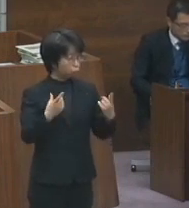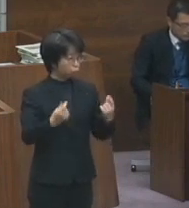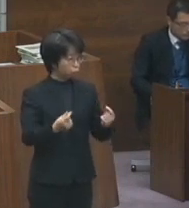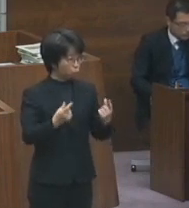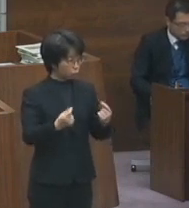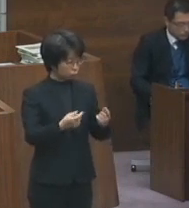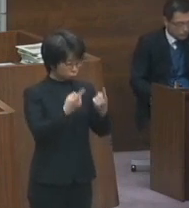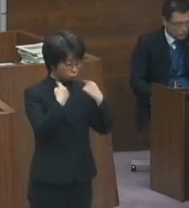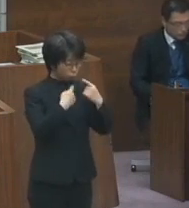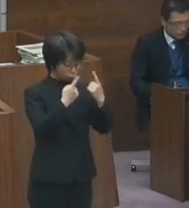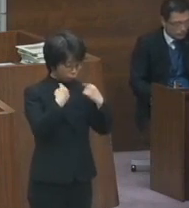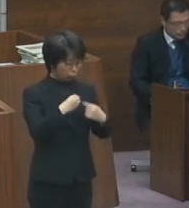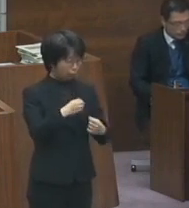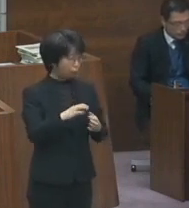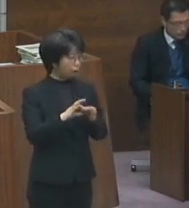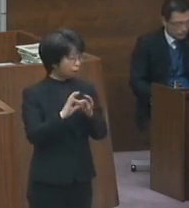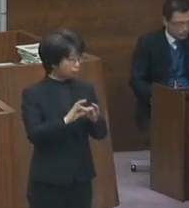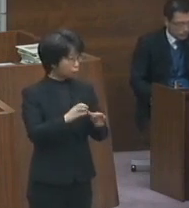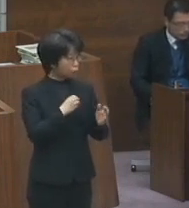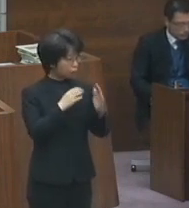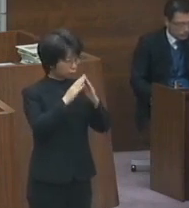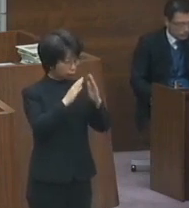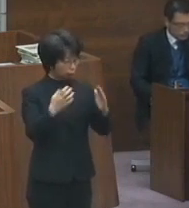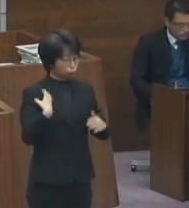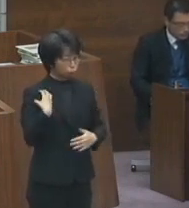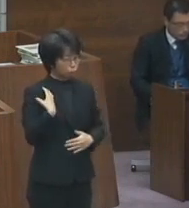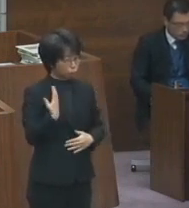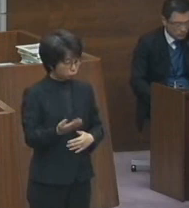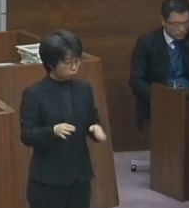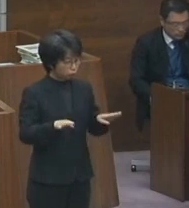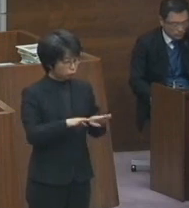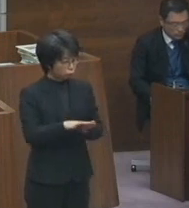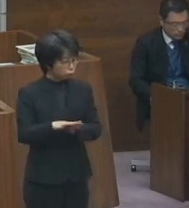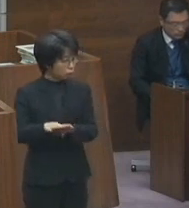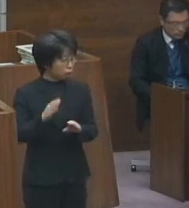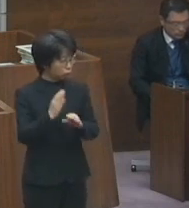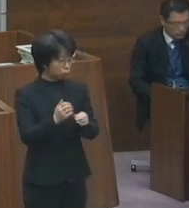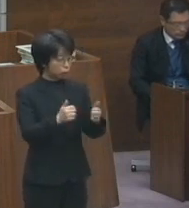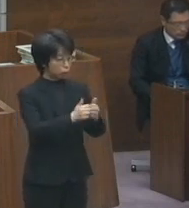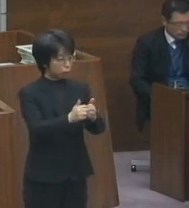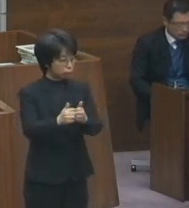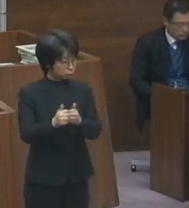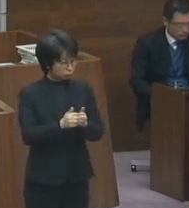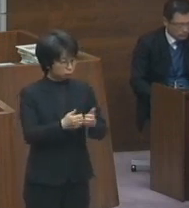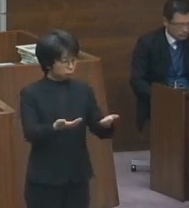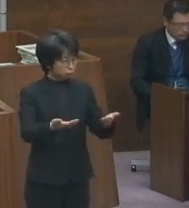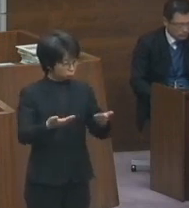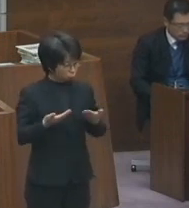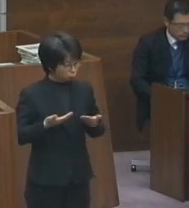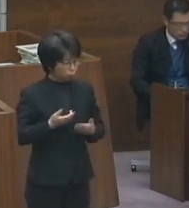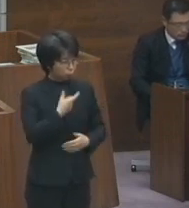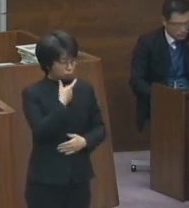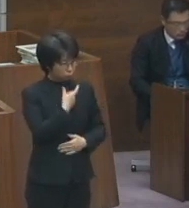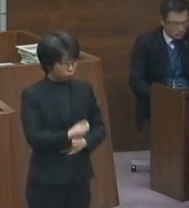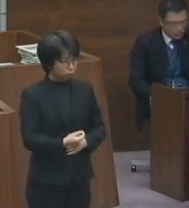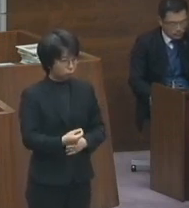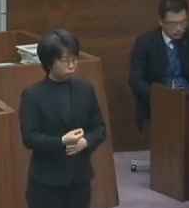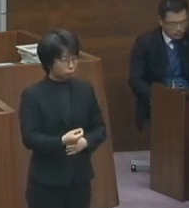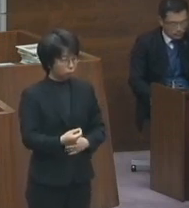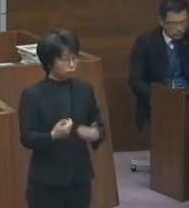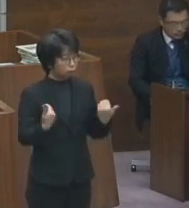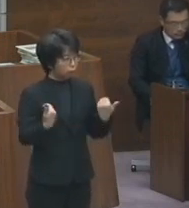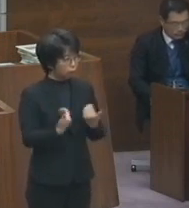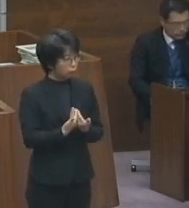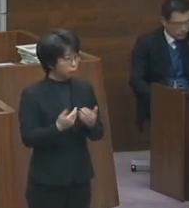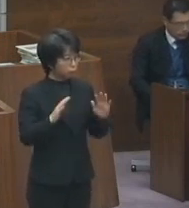それぞれ関係委員会に付託し、休会中ご審議願うことにいたしたいと思いますが、これにご異